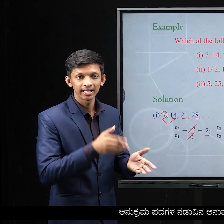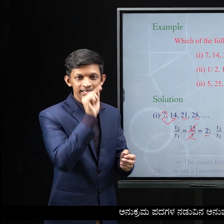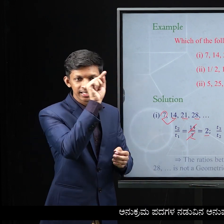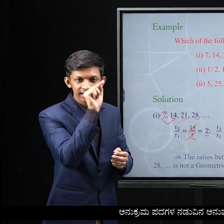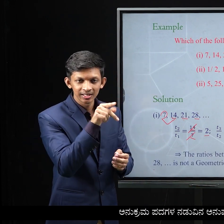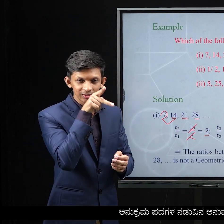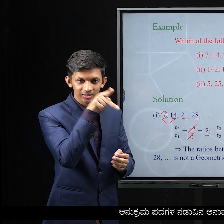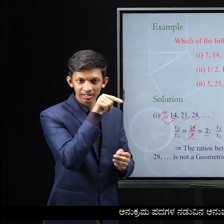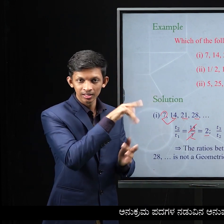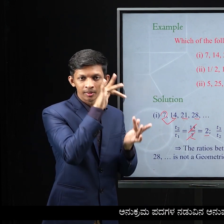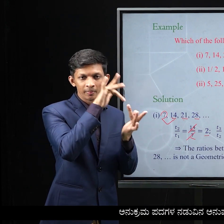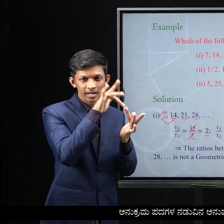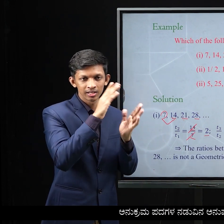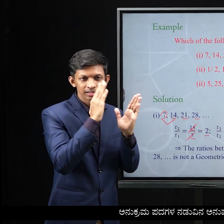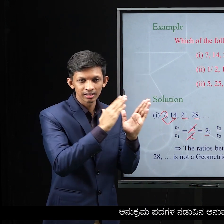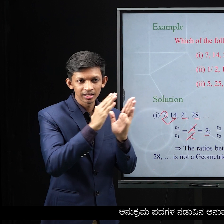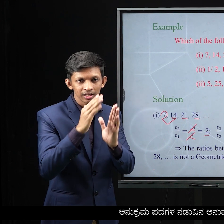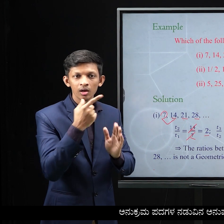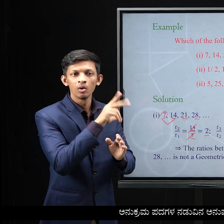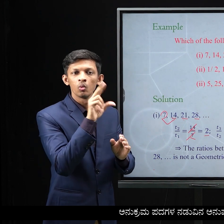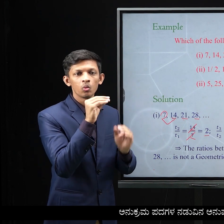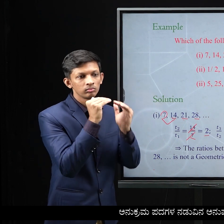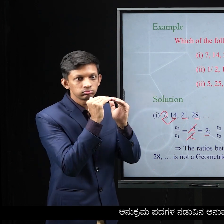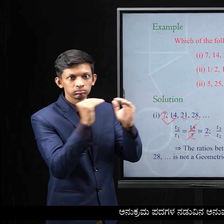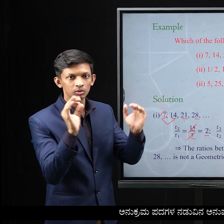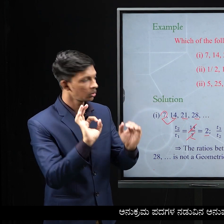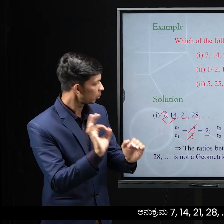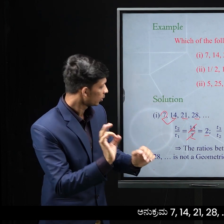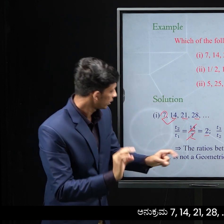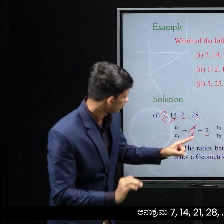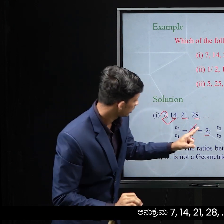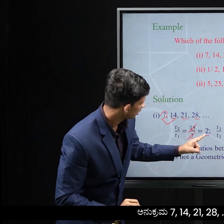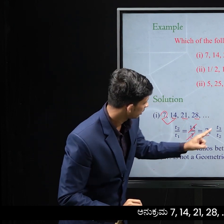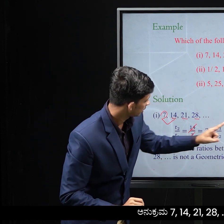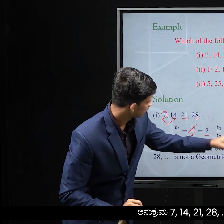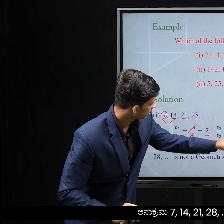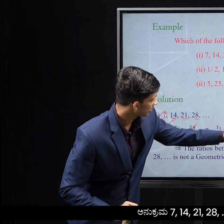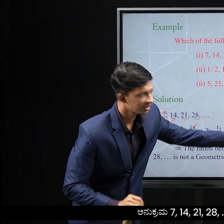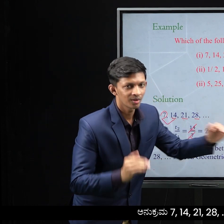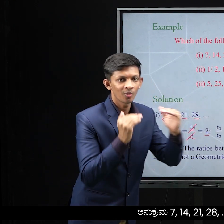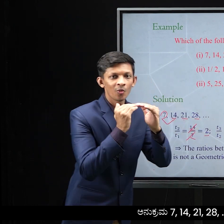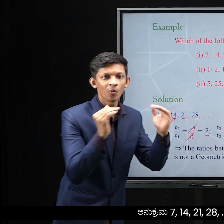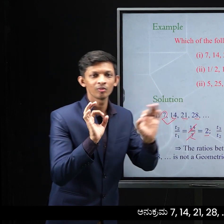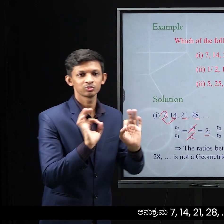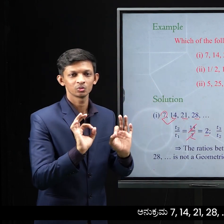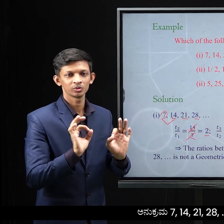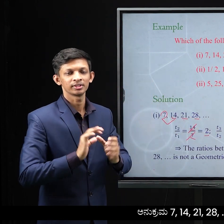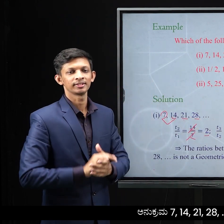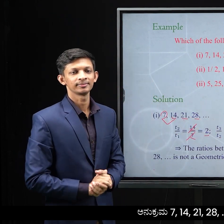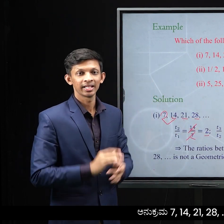ಅನುಕ್ರಮ ಪದಗಳ ನಡುವಿನ ಅನುಪಾತಗಳು ಸಮಾನವಾಗಿಲ್ಲದ ಕಾರಣ ಅನುಕ್ರಮ 7, 14, 21,